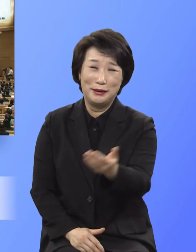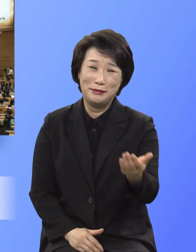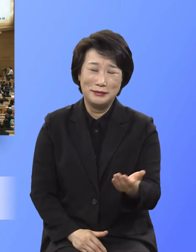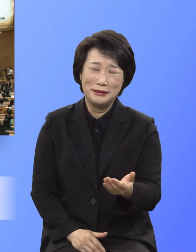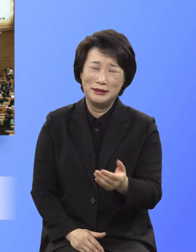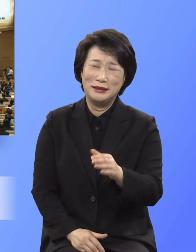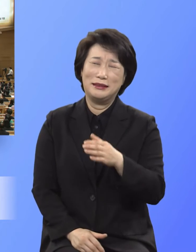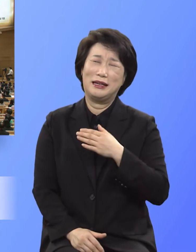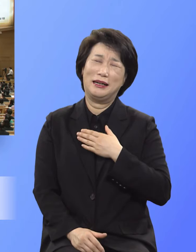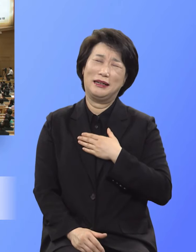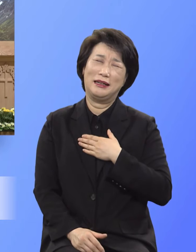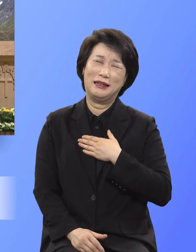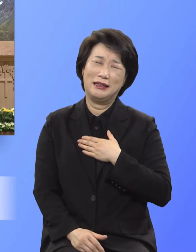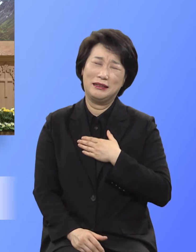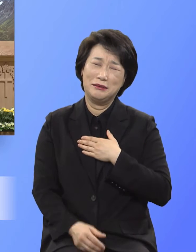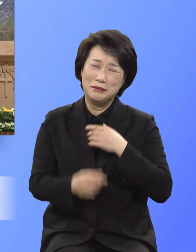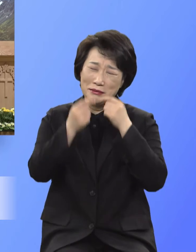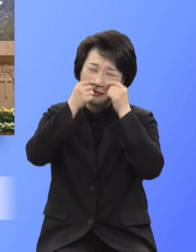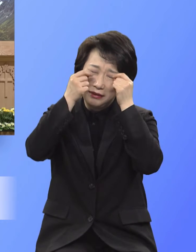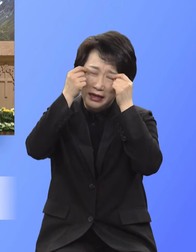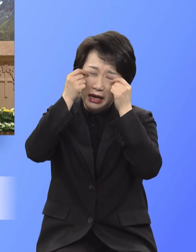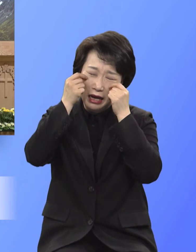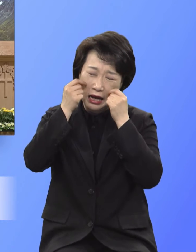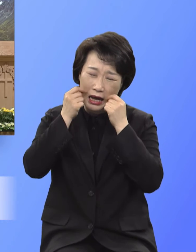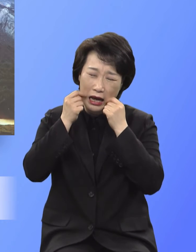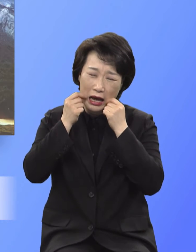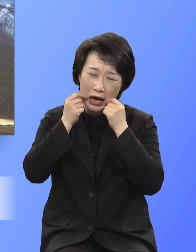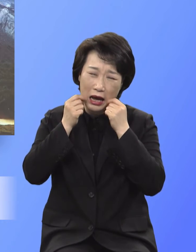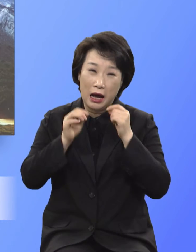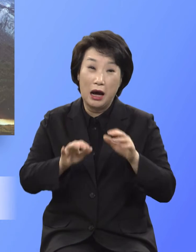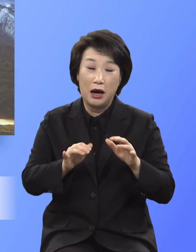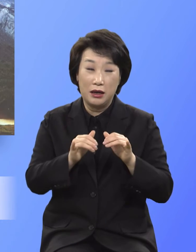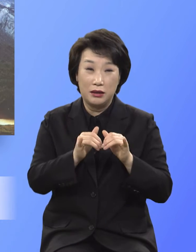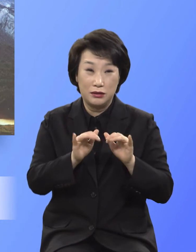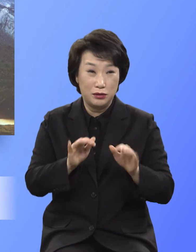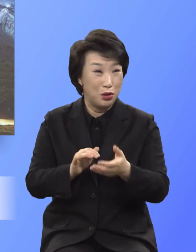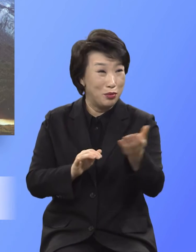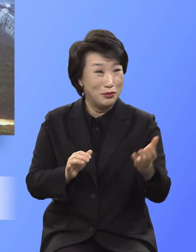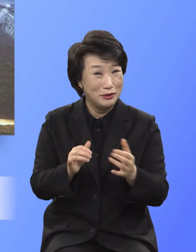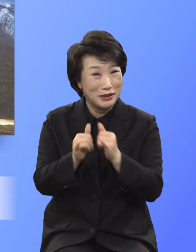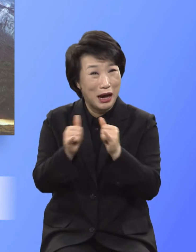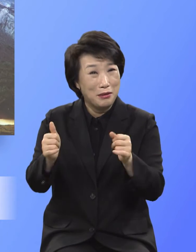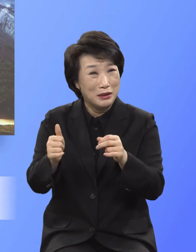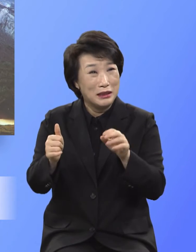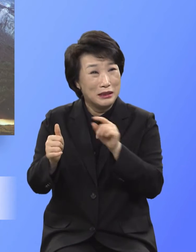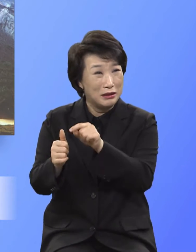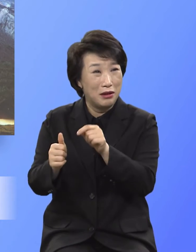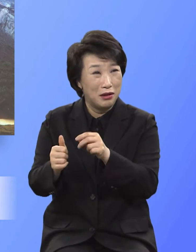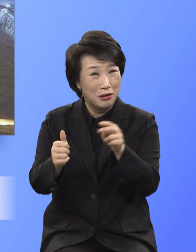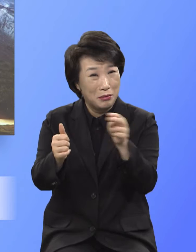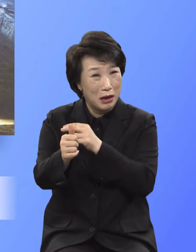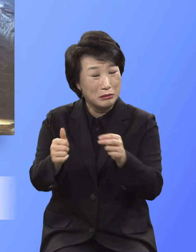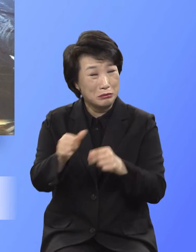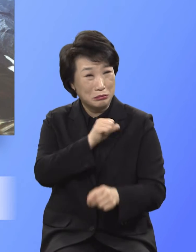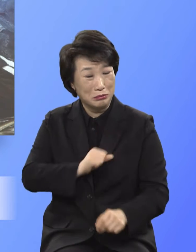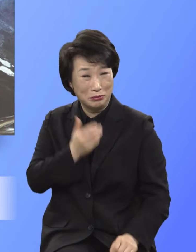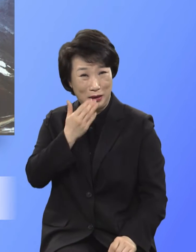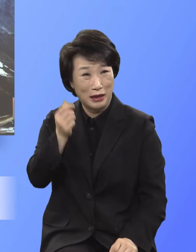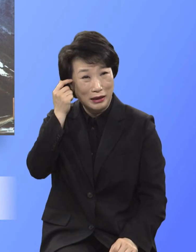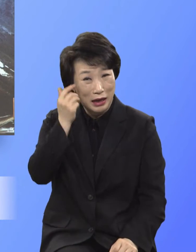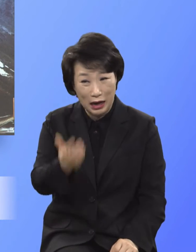눈물이 벌컥벌컥 납니다. 사람이 맞아도 저렇게 맞을 수가 있다.